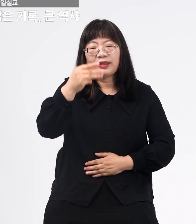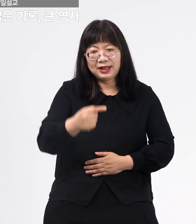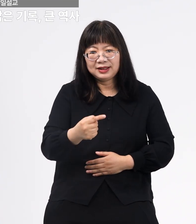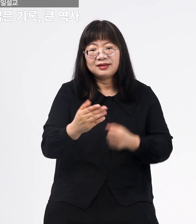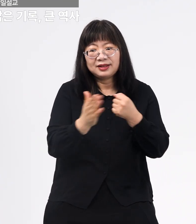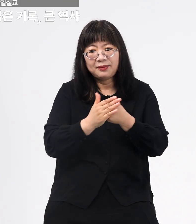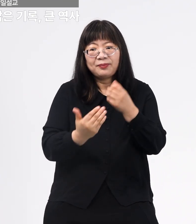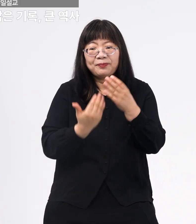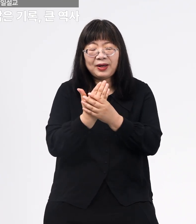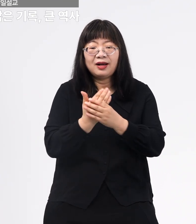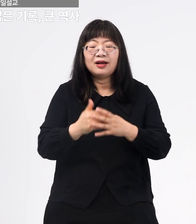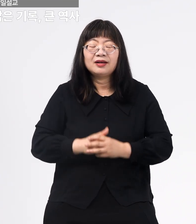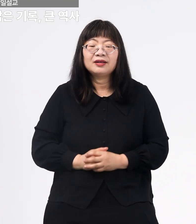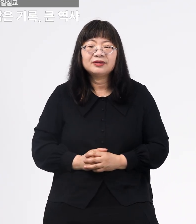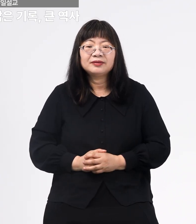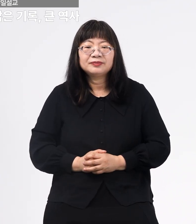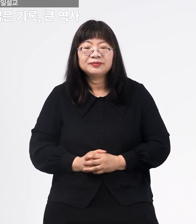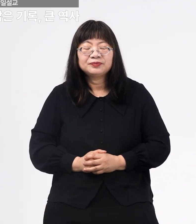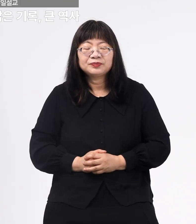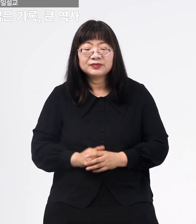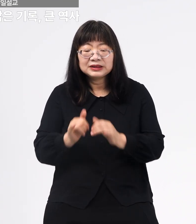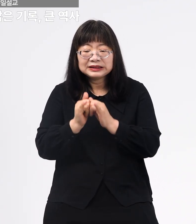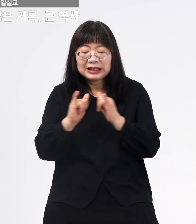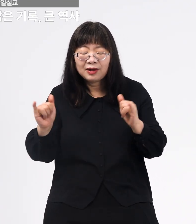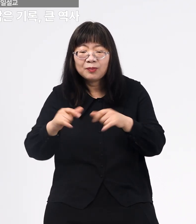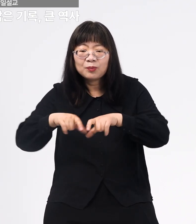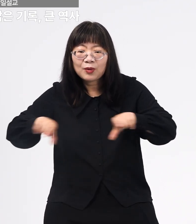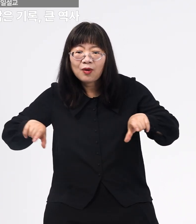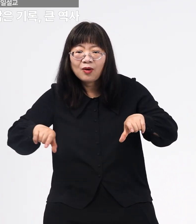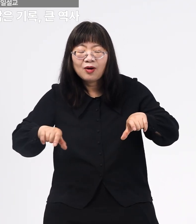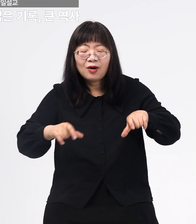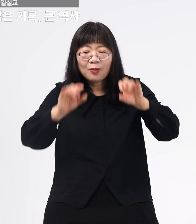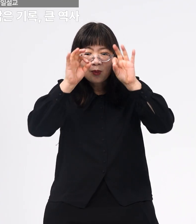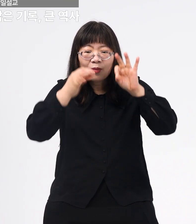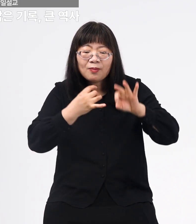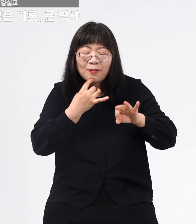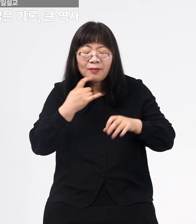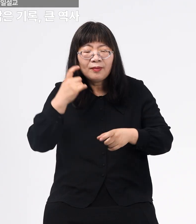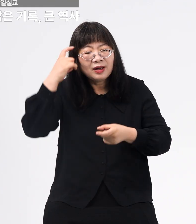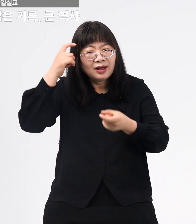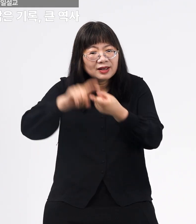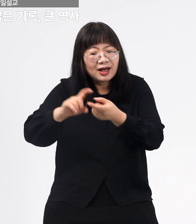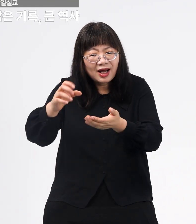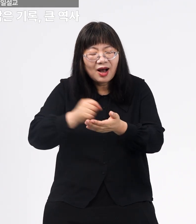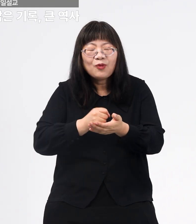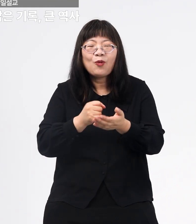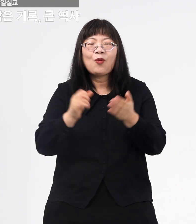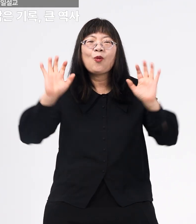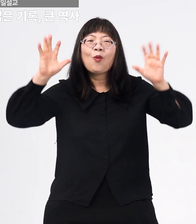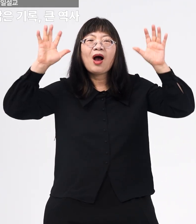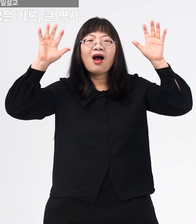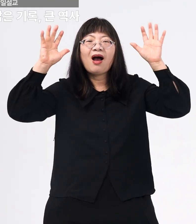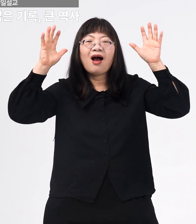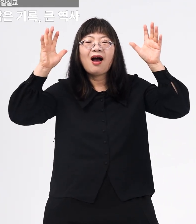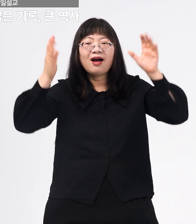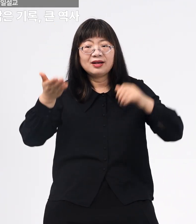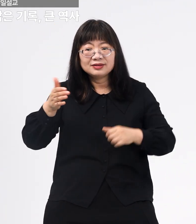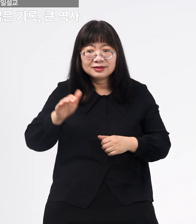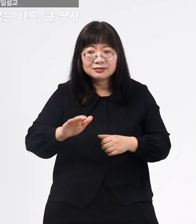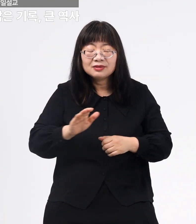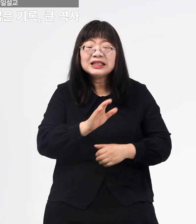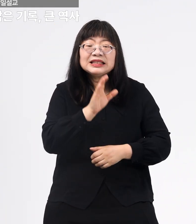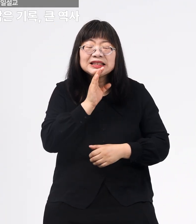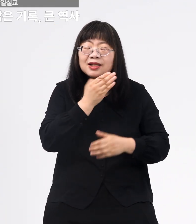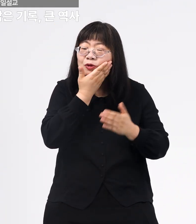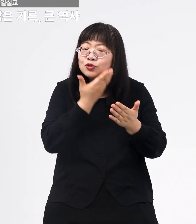그러니까 사람들은 보통 보이는 것만 관심을 갖고 박수를 하는 경우가 있지만